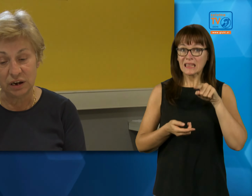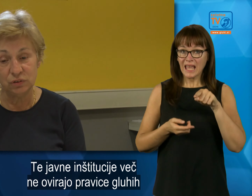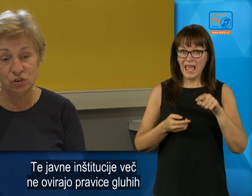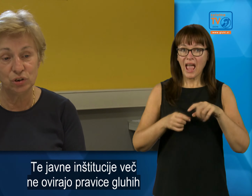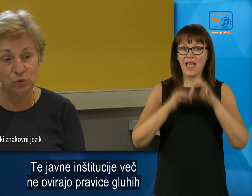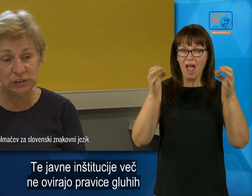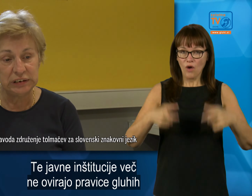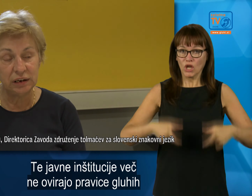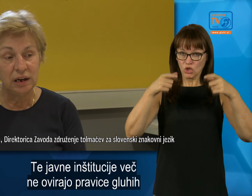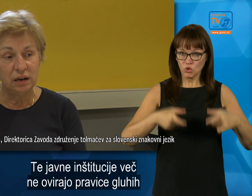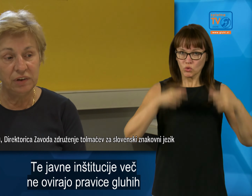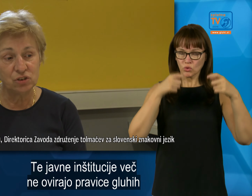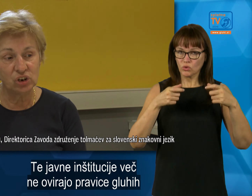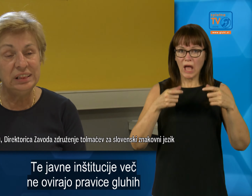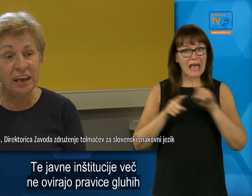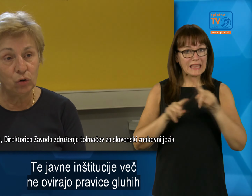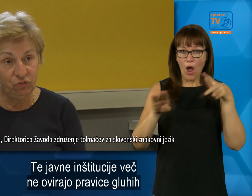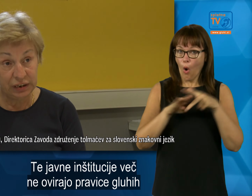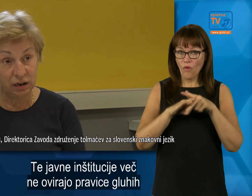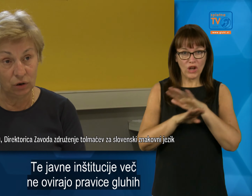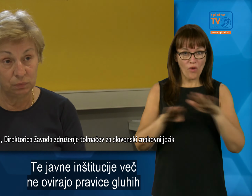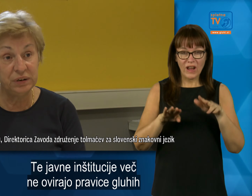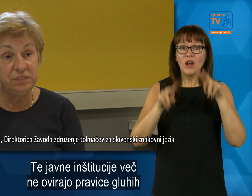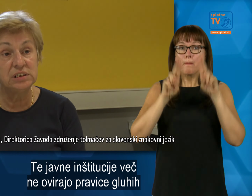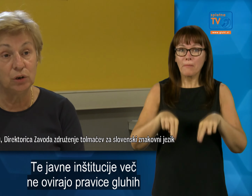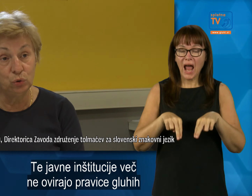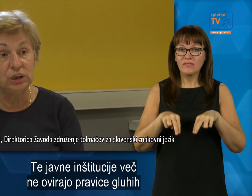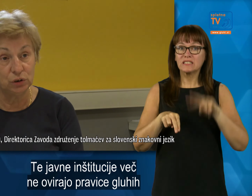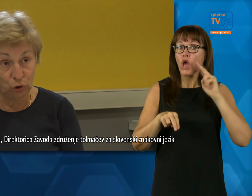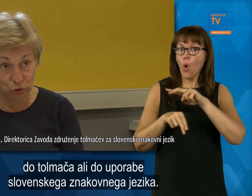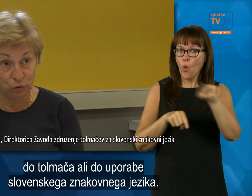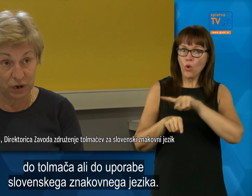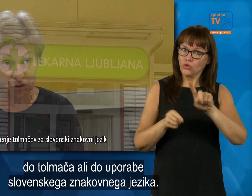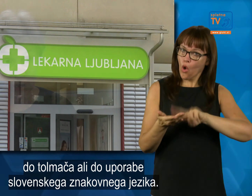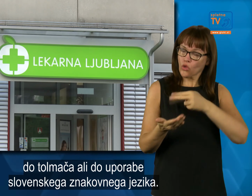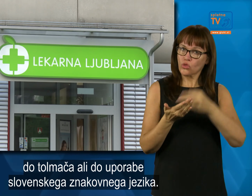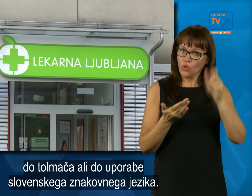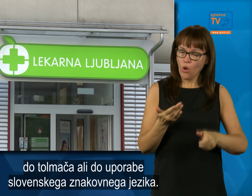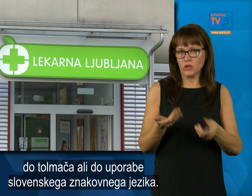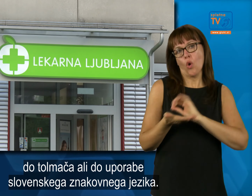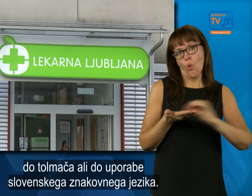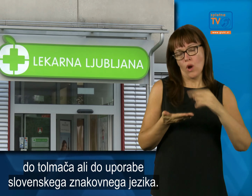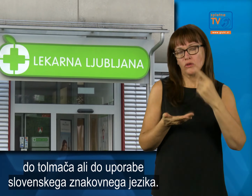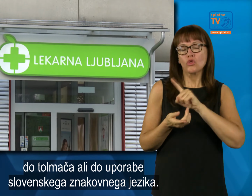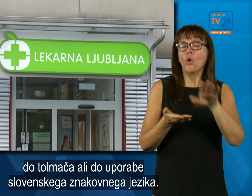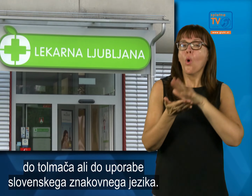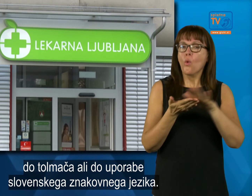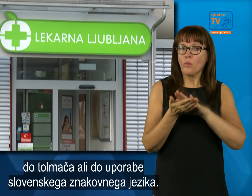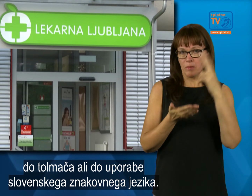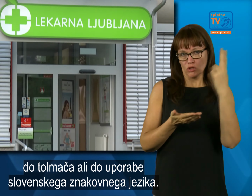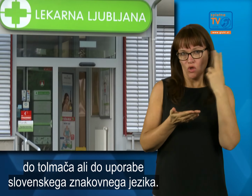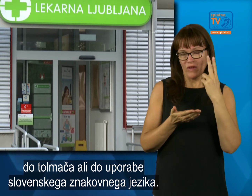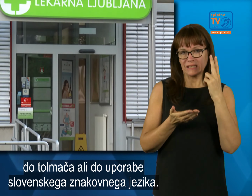Te javne inštitucije več ne ovirajo pravice gluhih do tolmača ali pa uradno rečeno